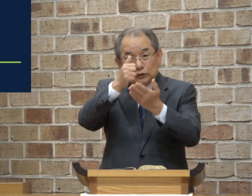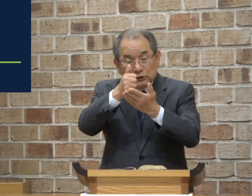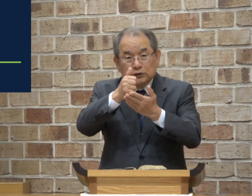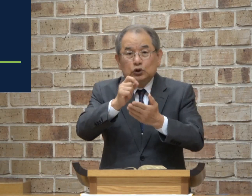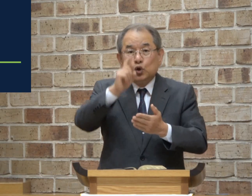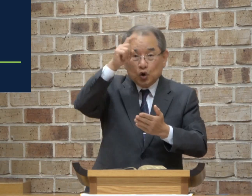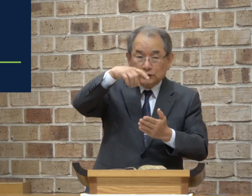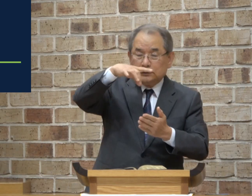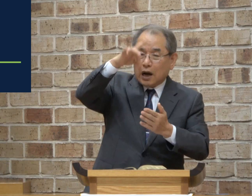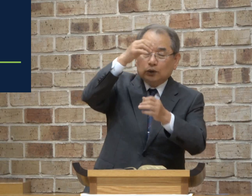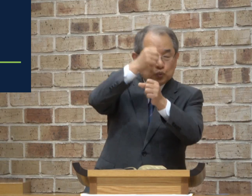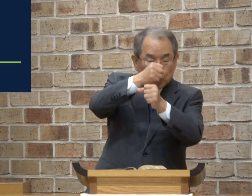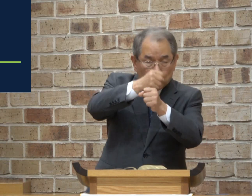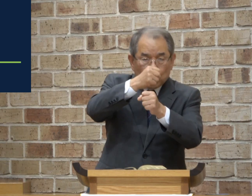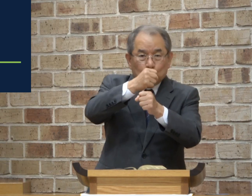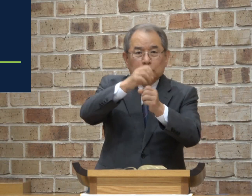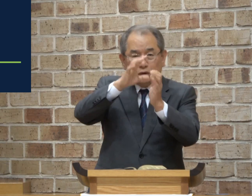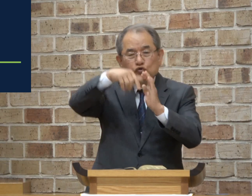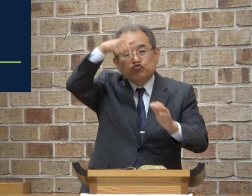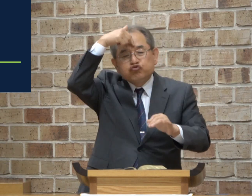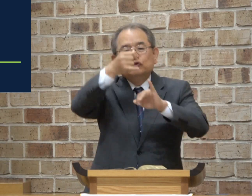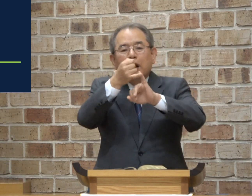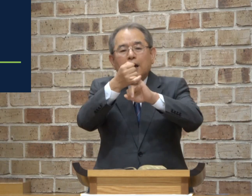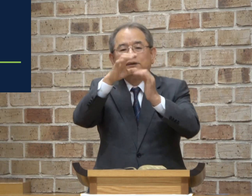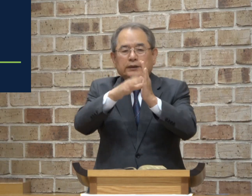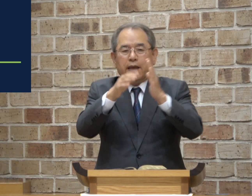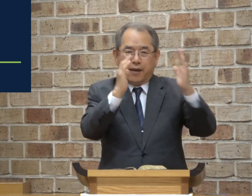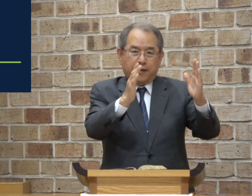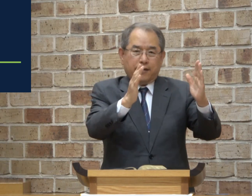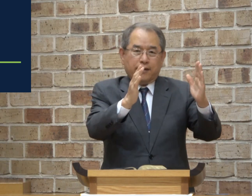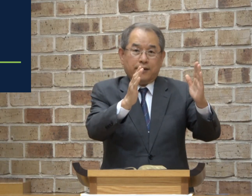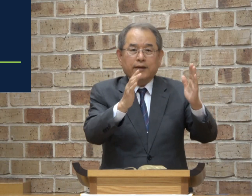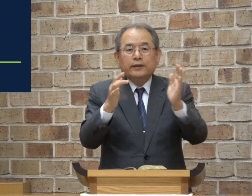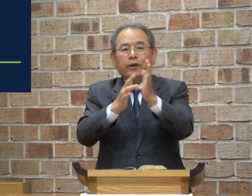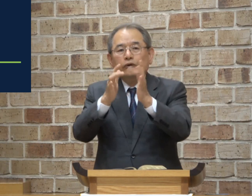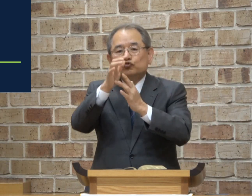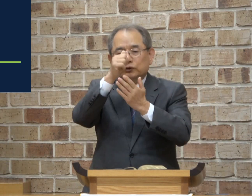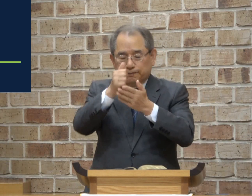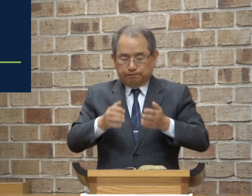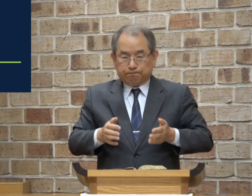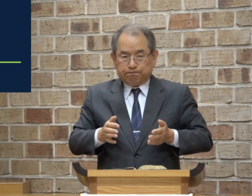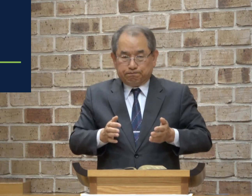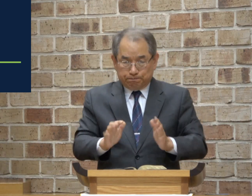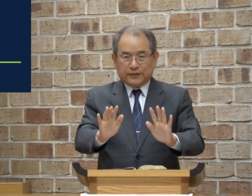그것은 하나님께서 천지를 창조하시고 구약시대 때부터